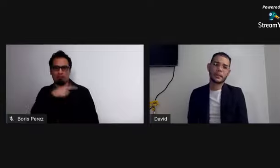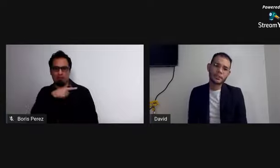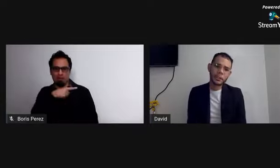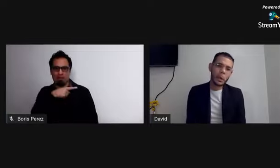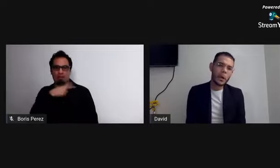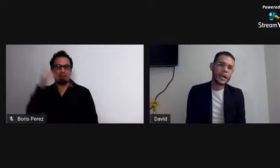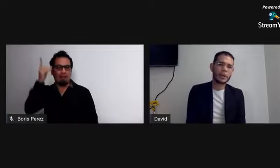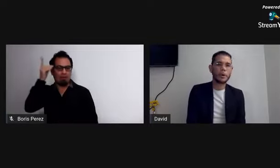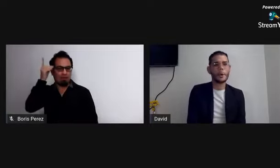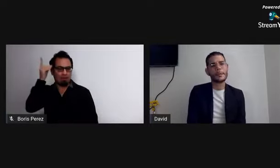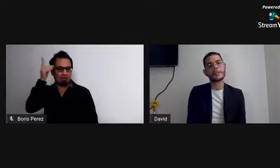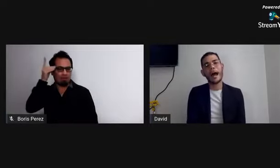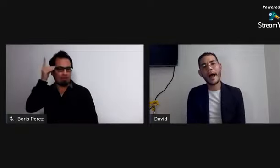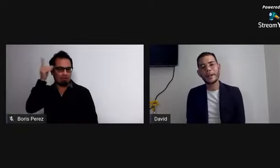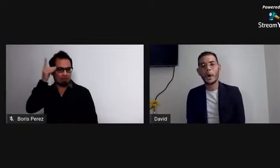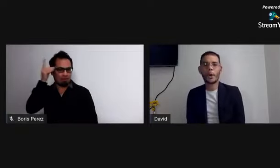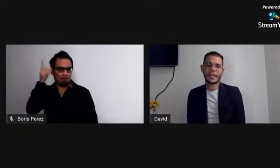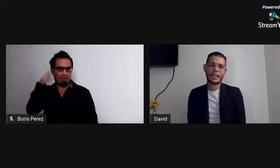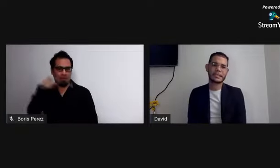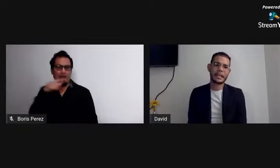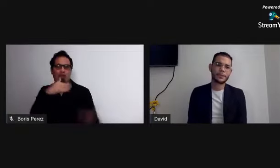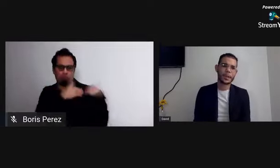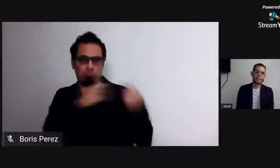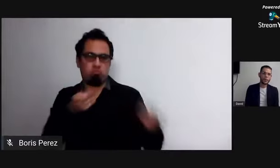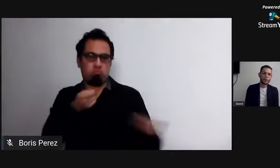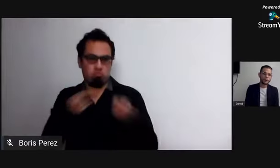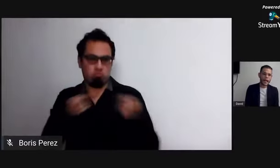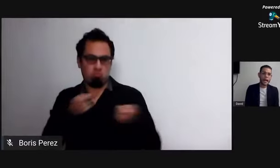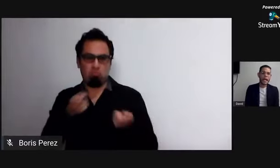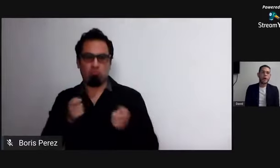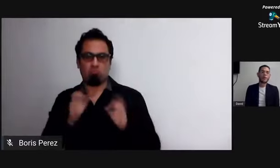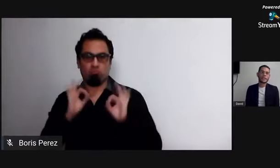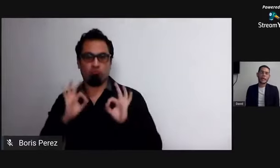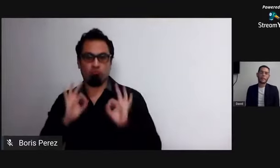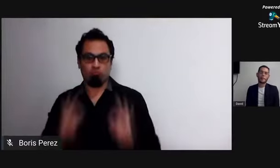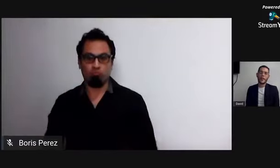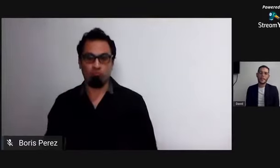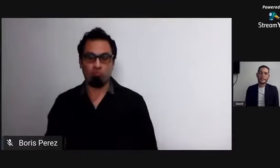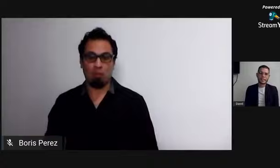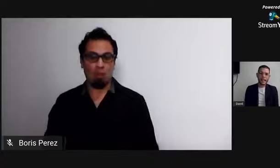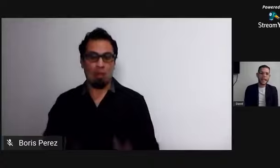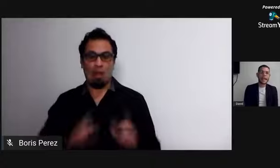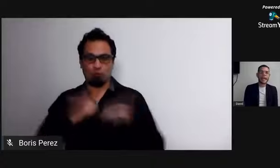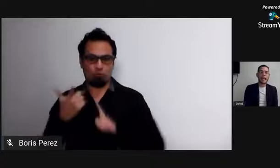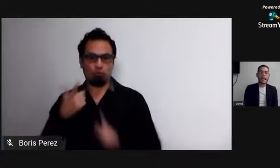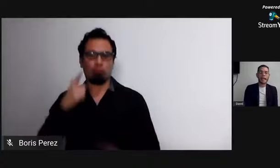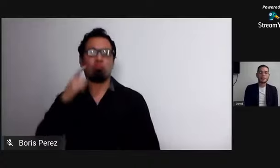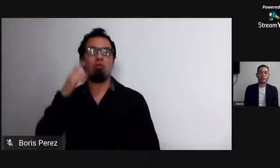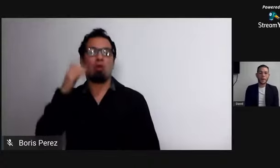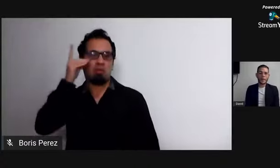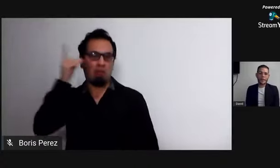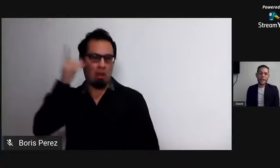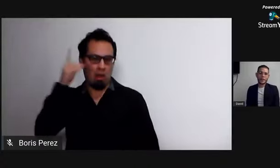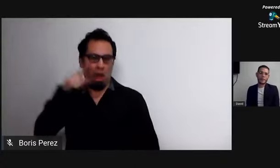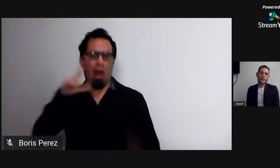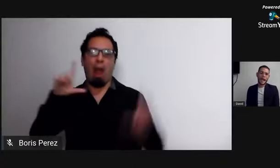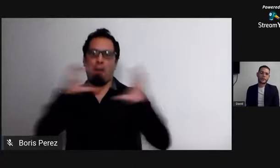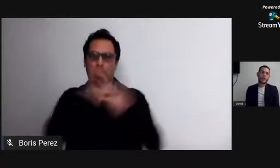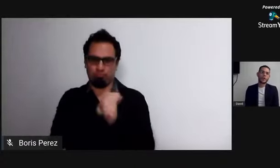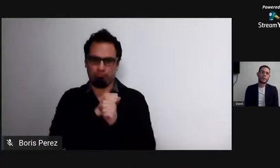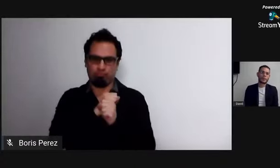alguna intervención, algún comentario o quieren hacer alguna pregunta, ustedes pueden hacer sus